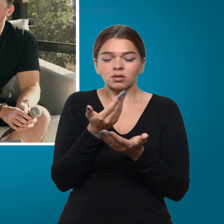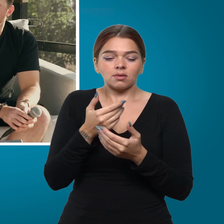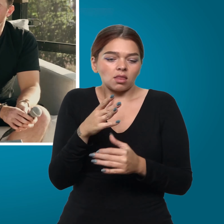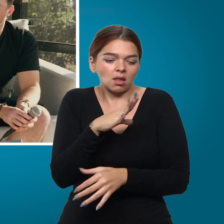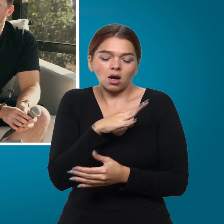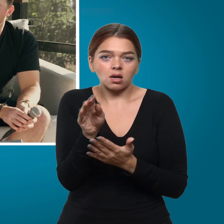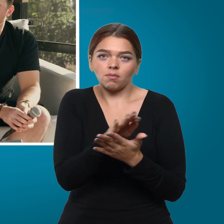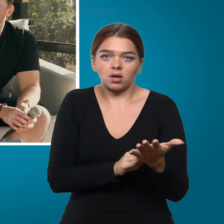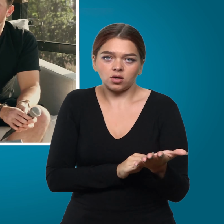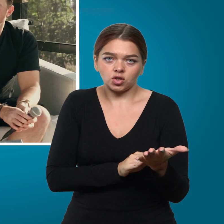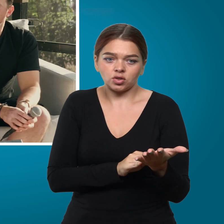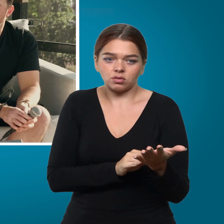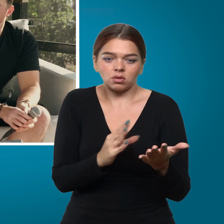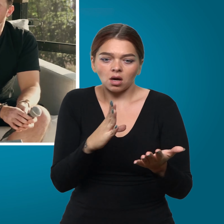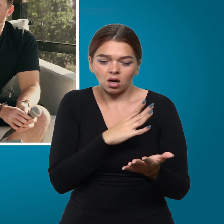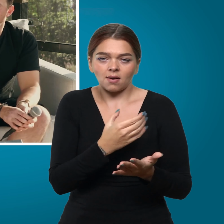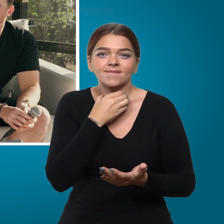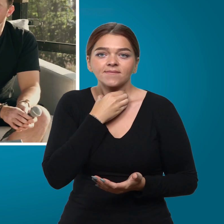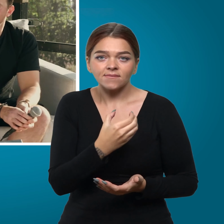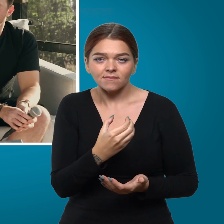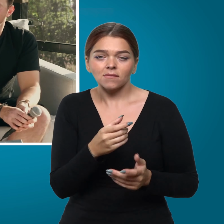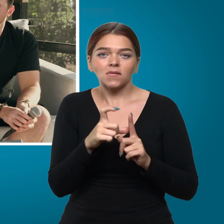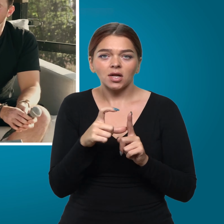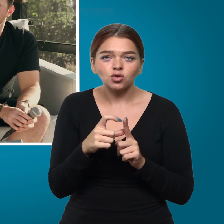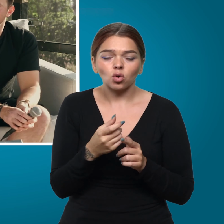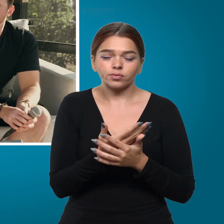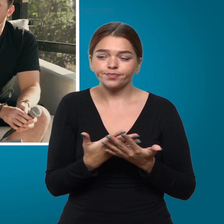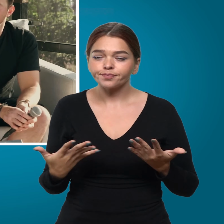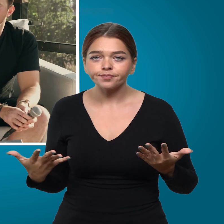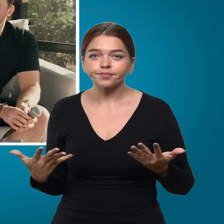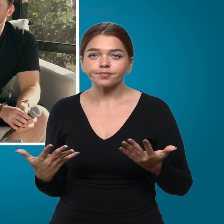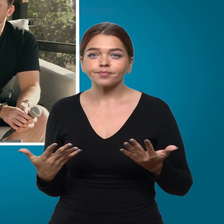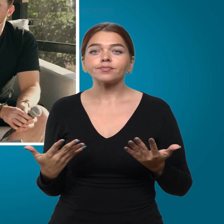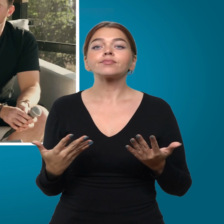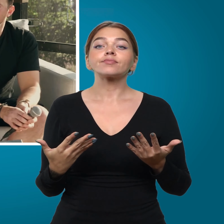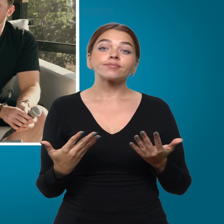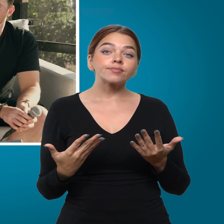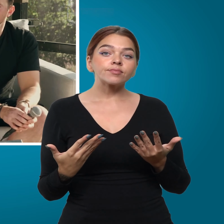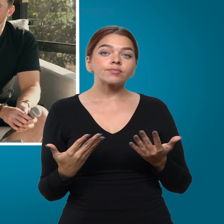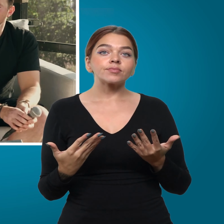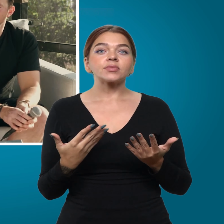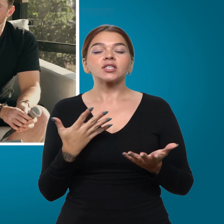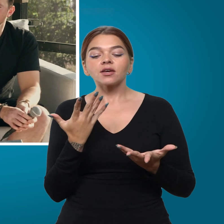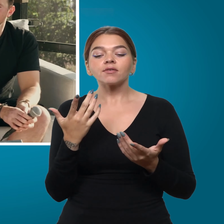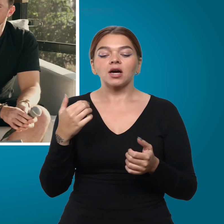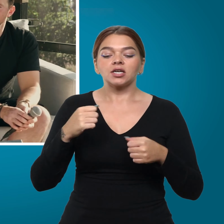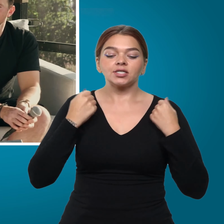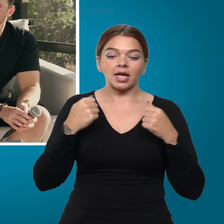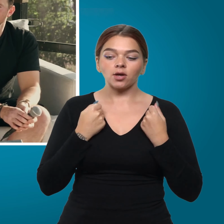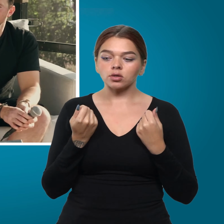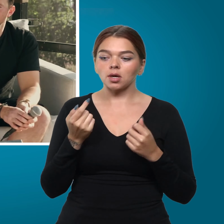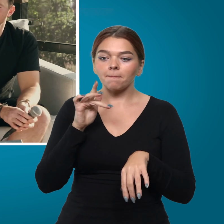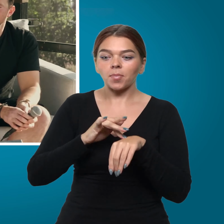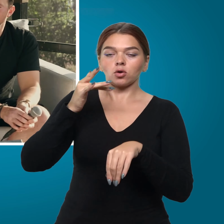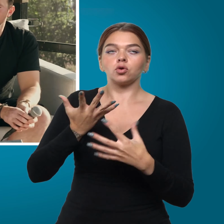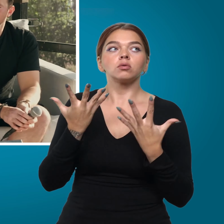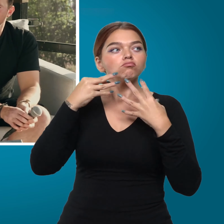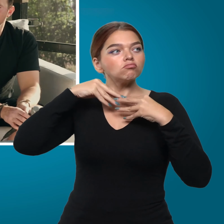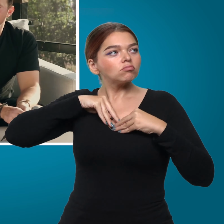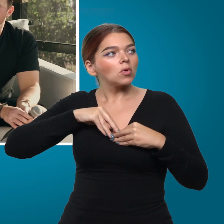ekrane ir tau visiškai tuščia. Tu gal ir turi minčių, bet jos nenori išsilieti žodžių